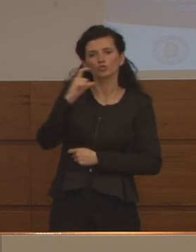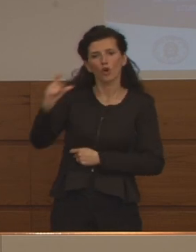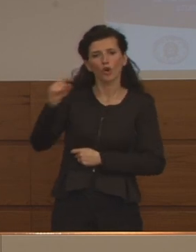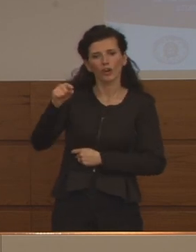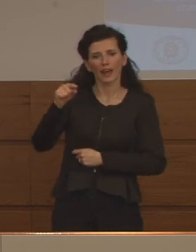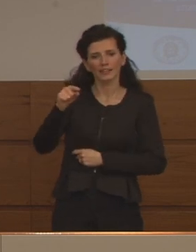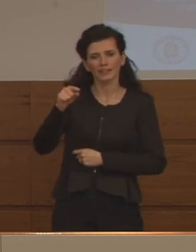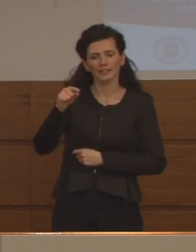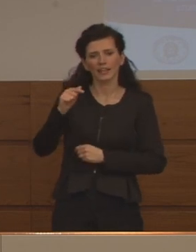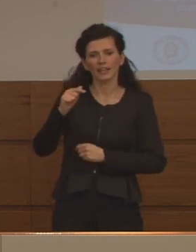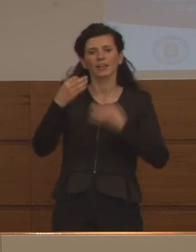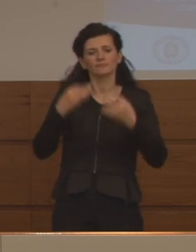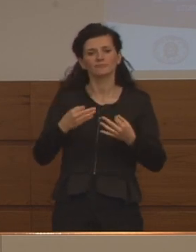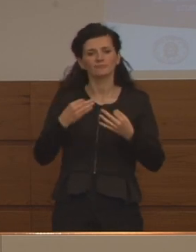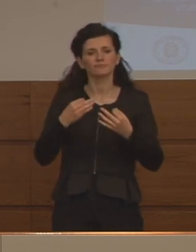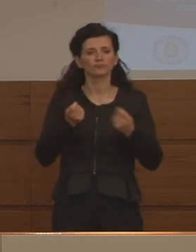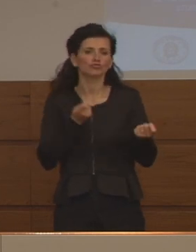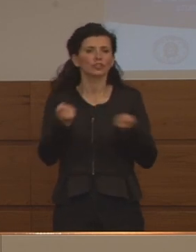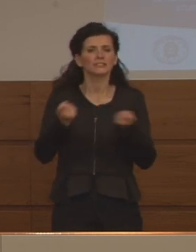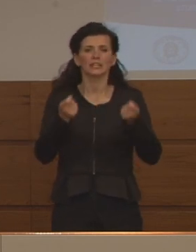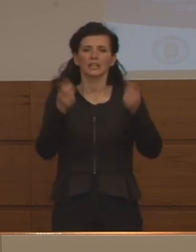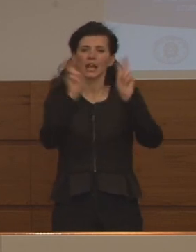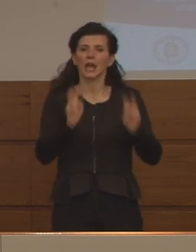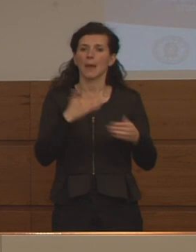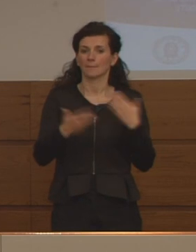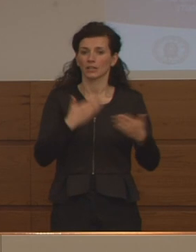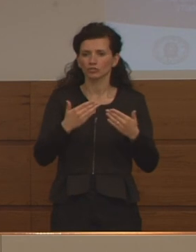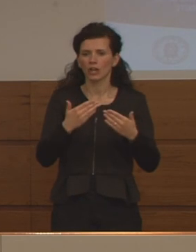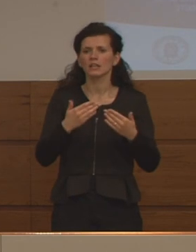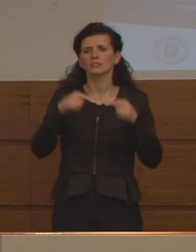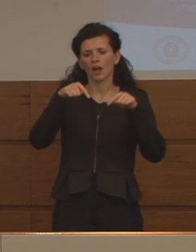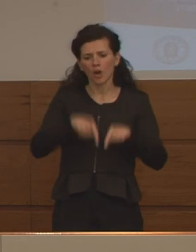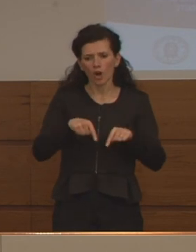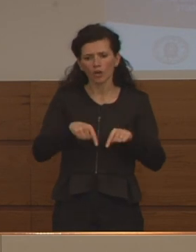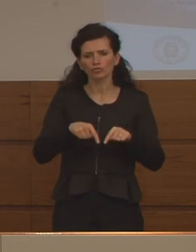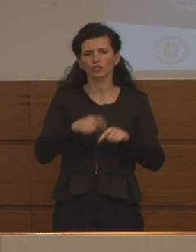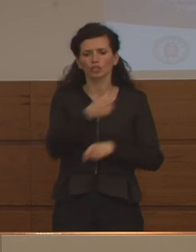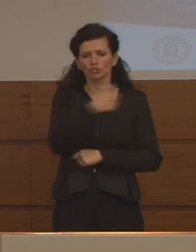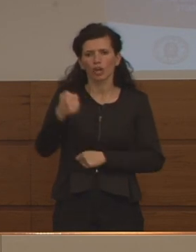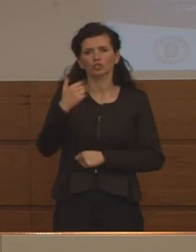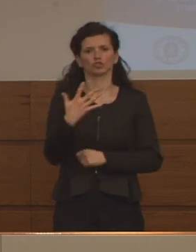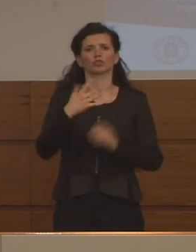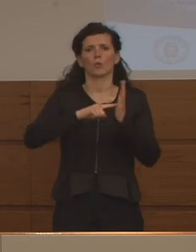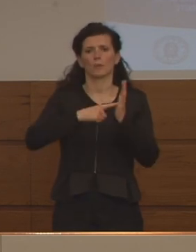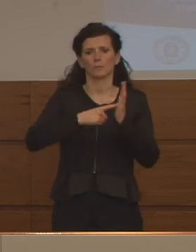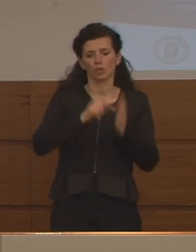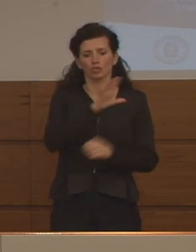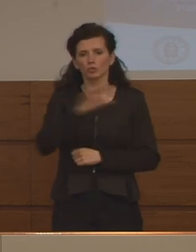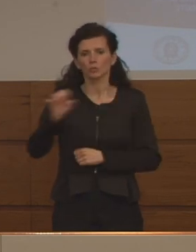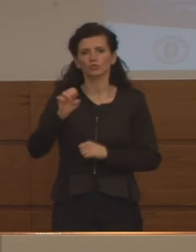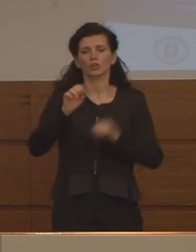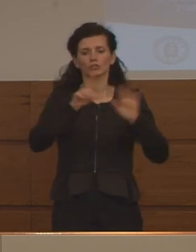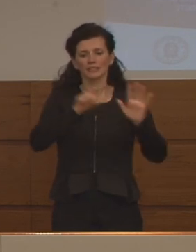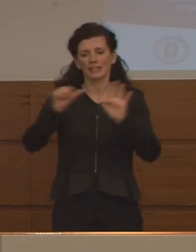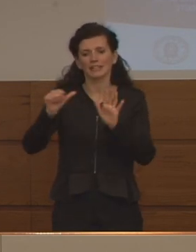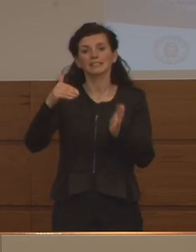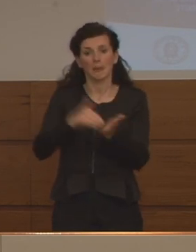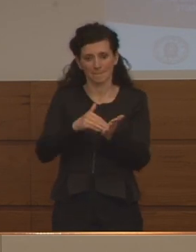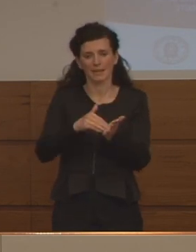per la gestione dell'emergenza registriamo un saldo attivo di 105 milioni 576mila